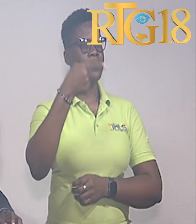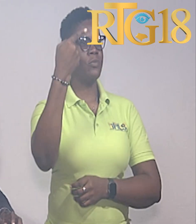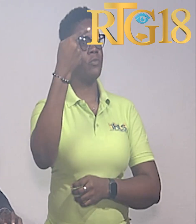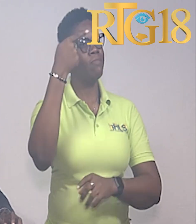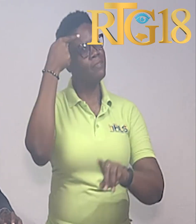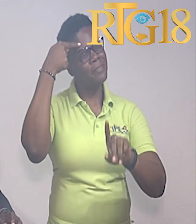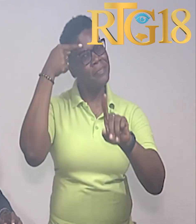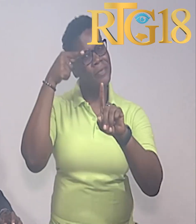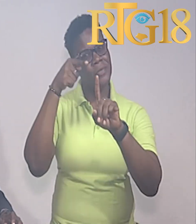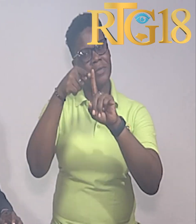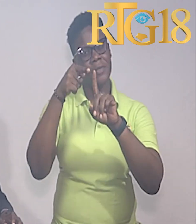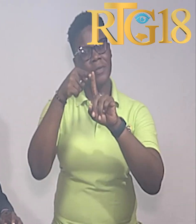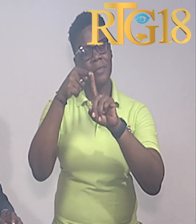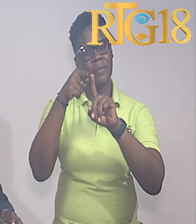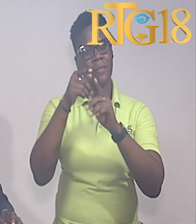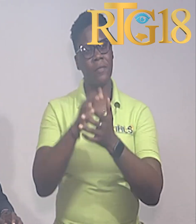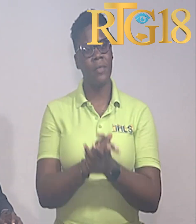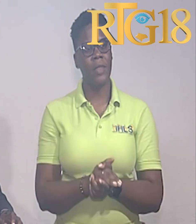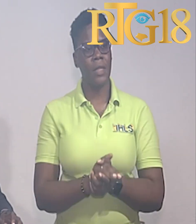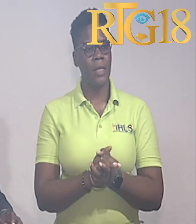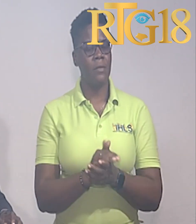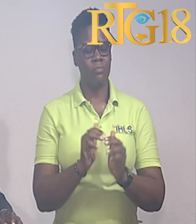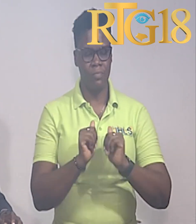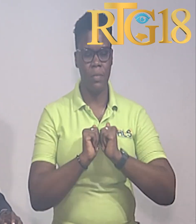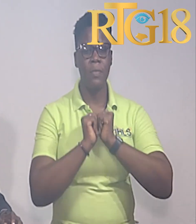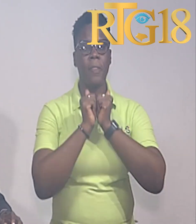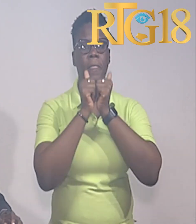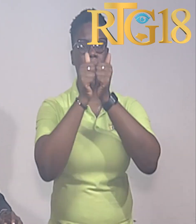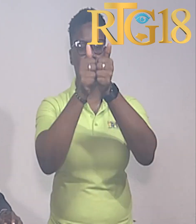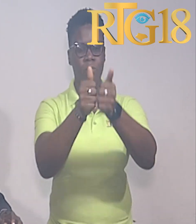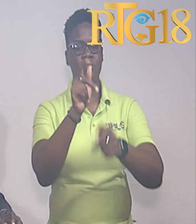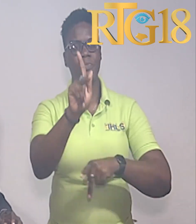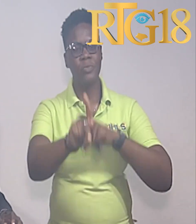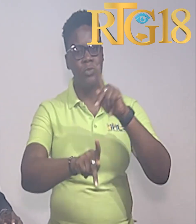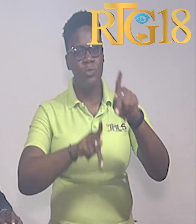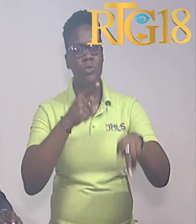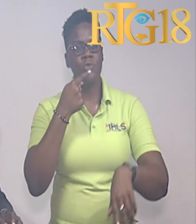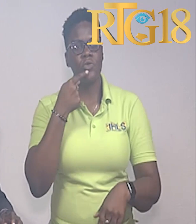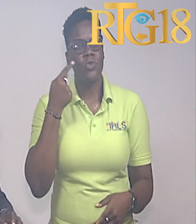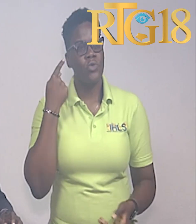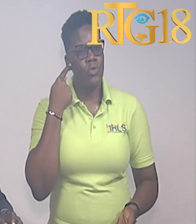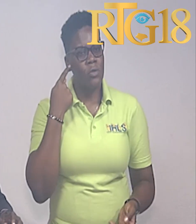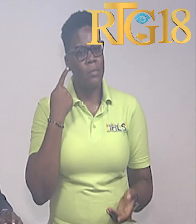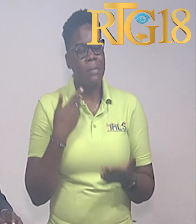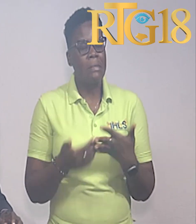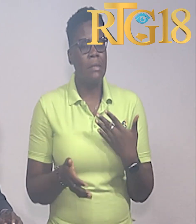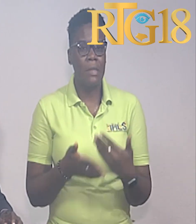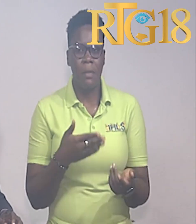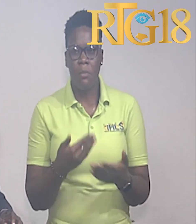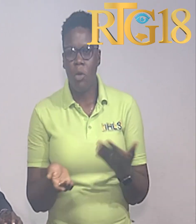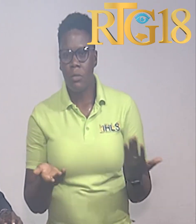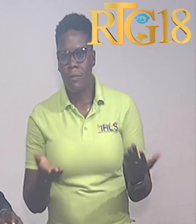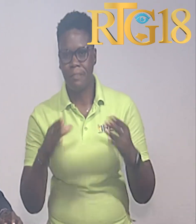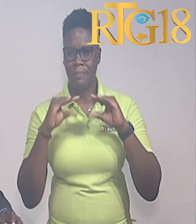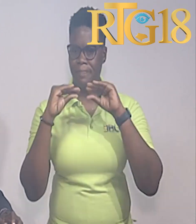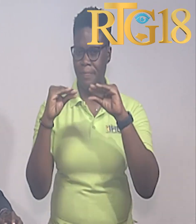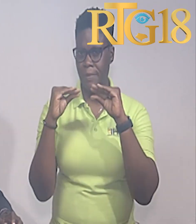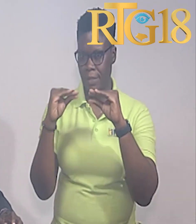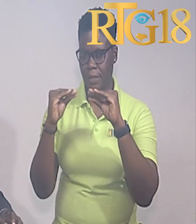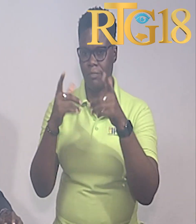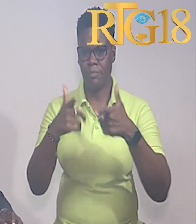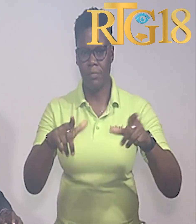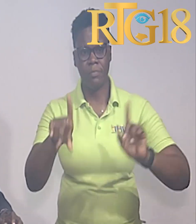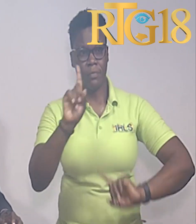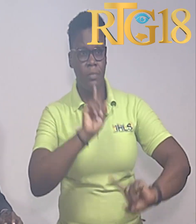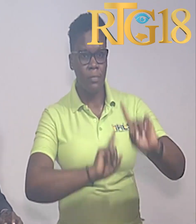préoccupation consiste à accompagner les personnes sourdes, que ce soit par l'enseignement de la langue